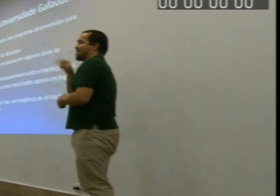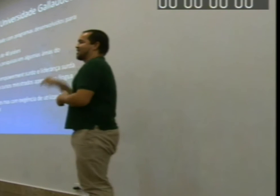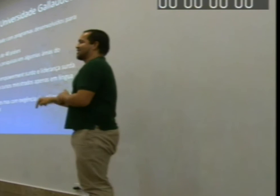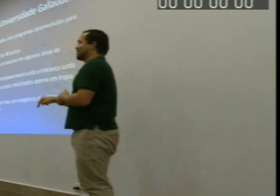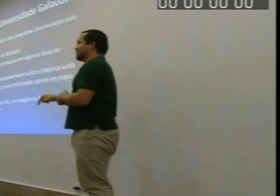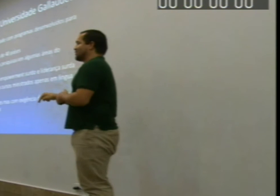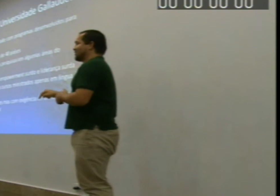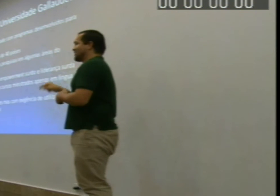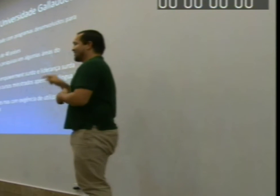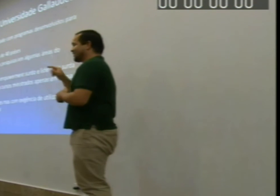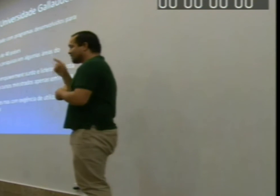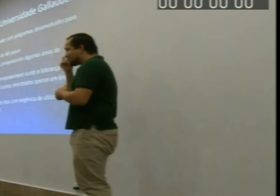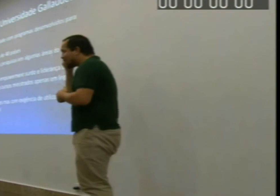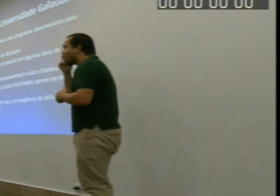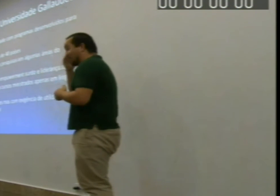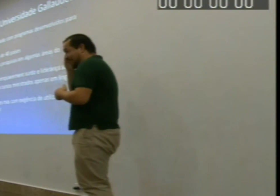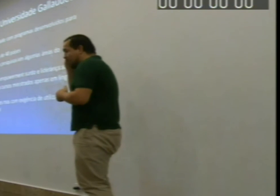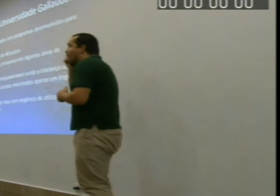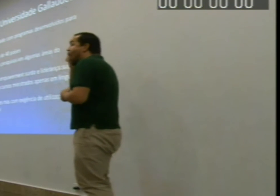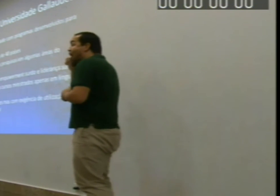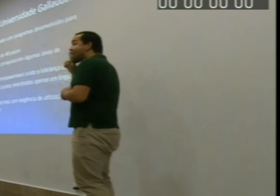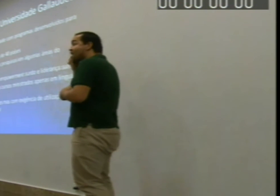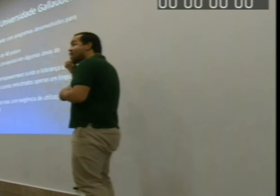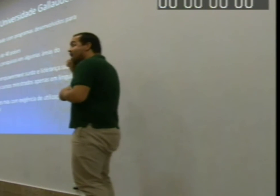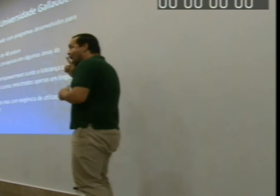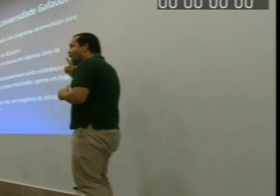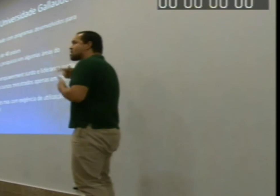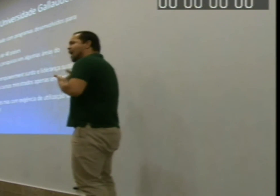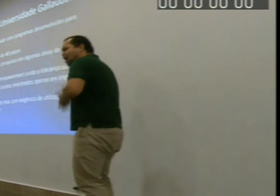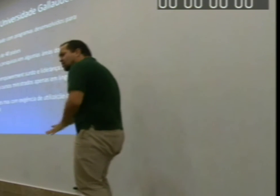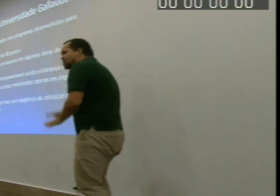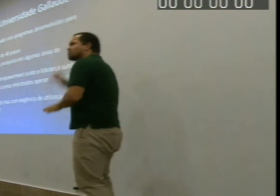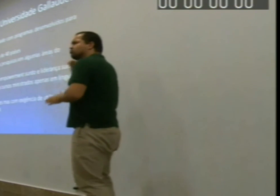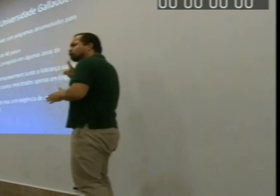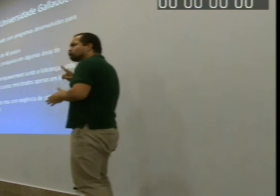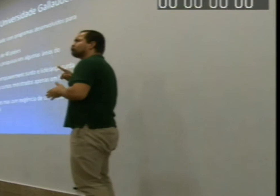países do que da própria América